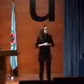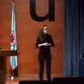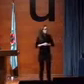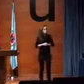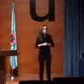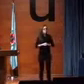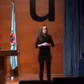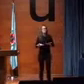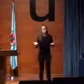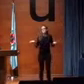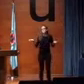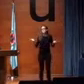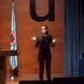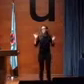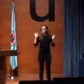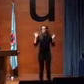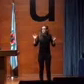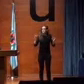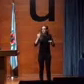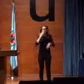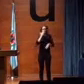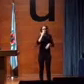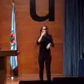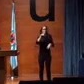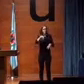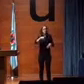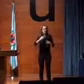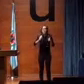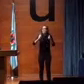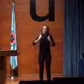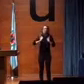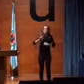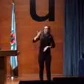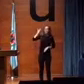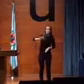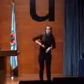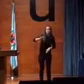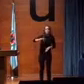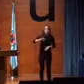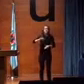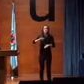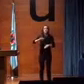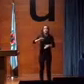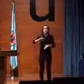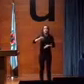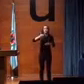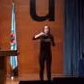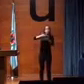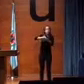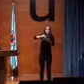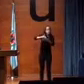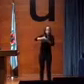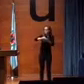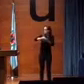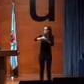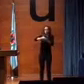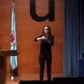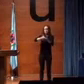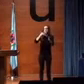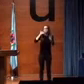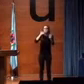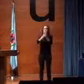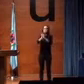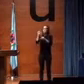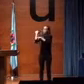No hace falta que diga que lo importante en esta vida no son las barreras que uno tiene, sino cómo las supera y